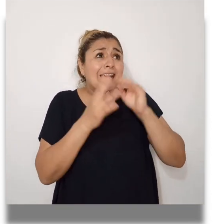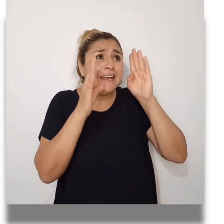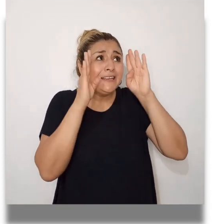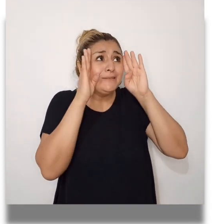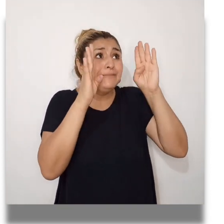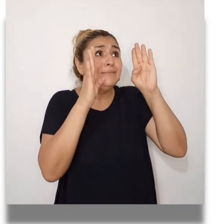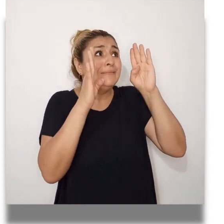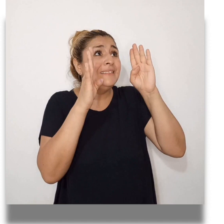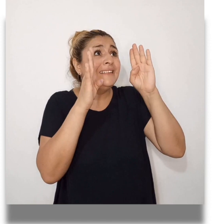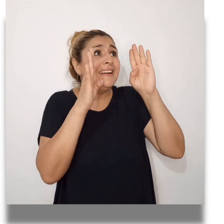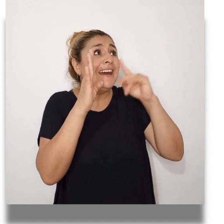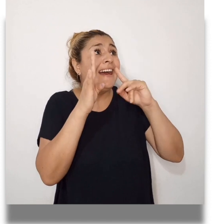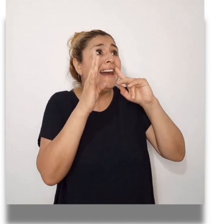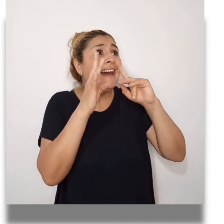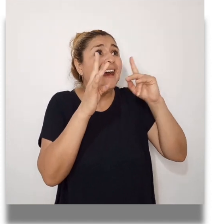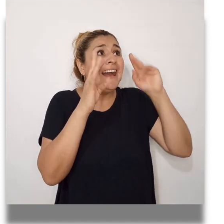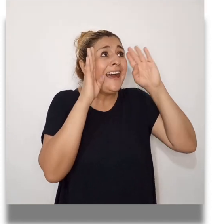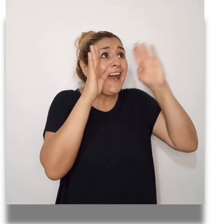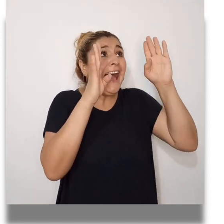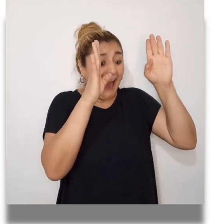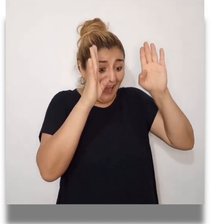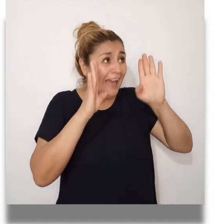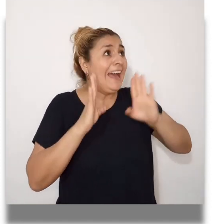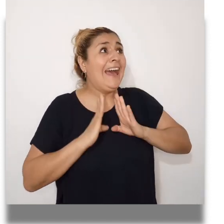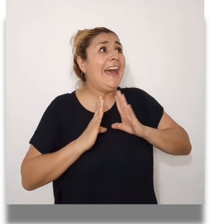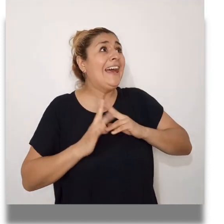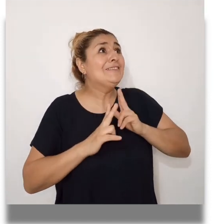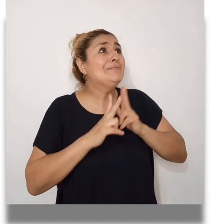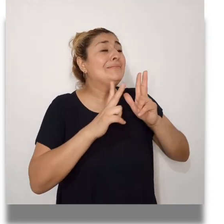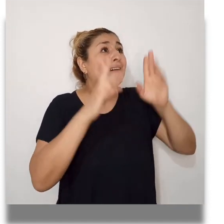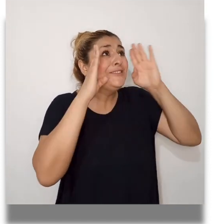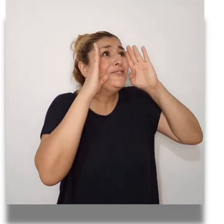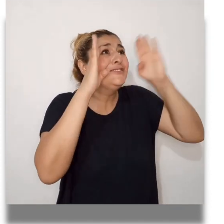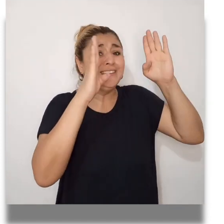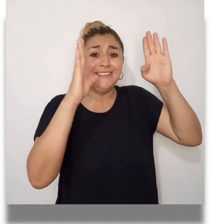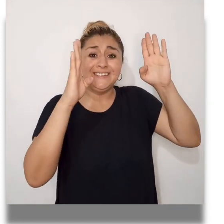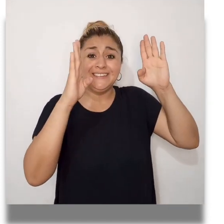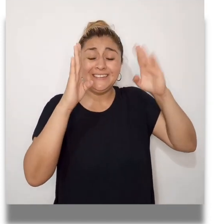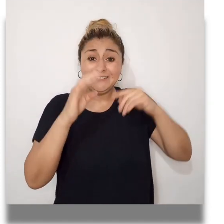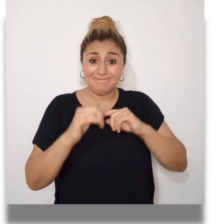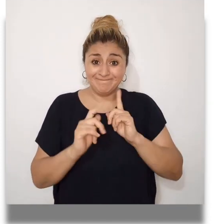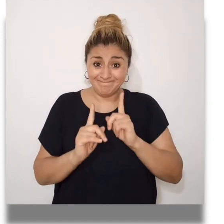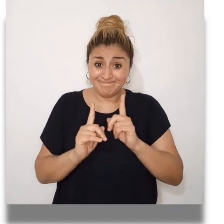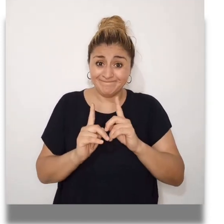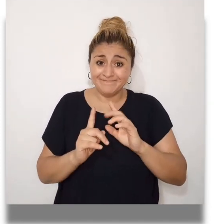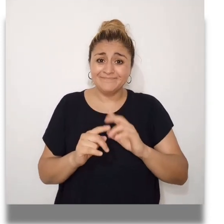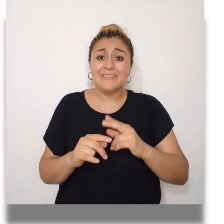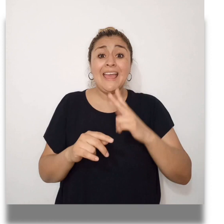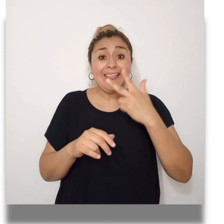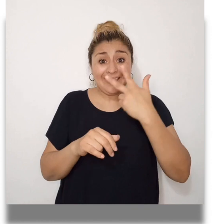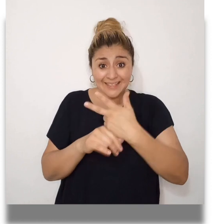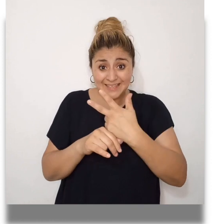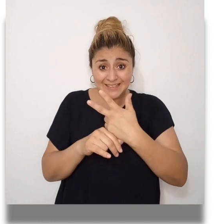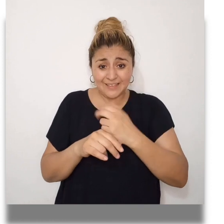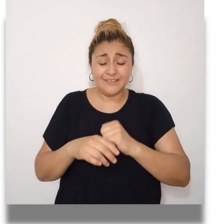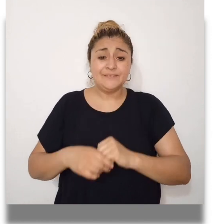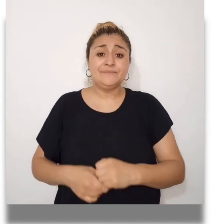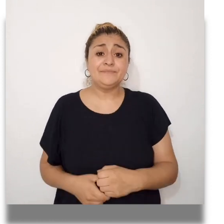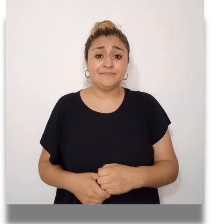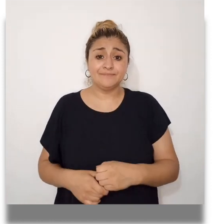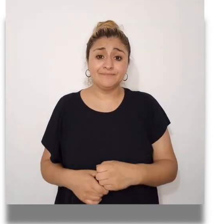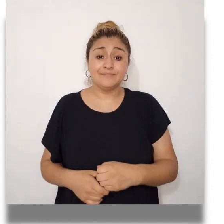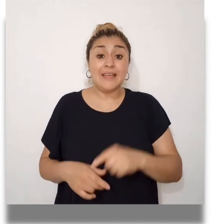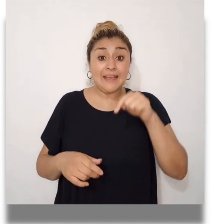la palabra de Dios. Troisième point. Tercero. Le proverbe dit.